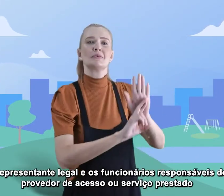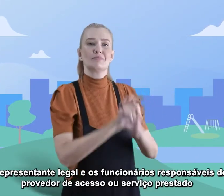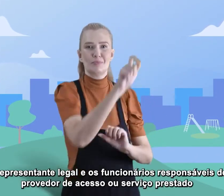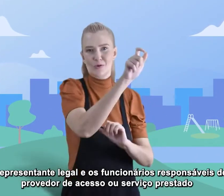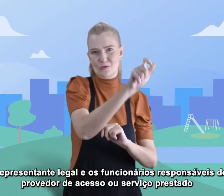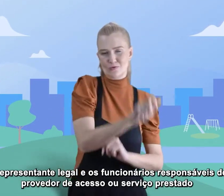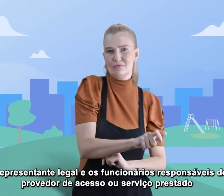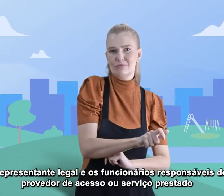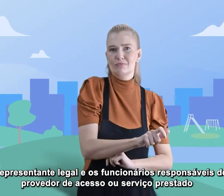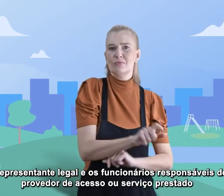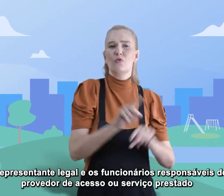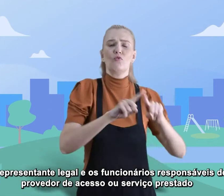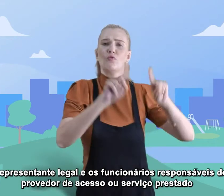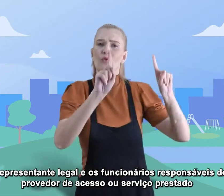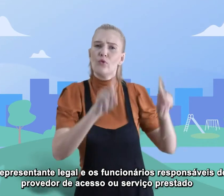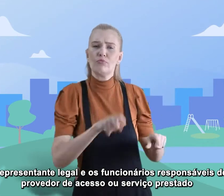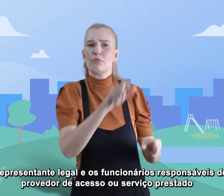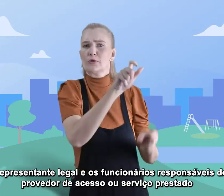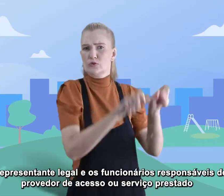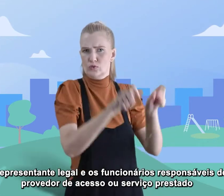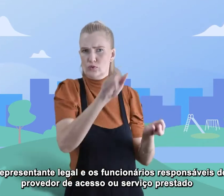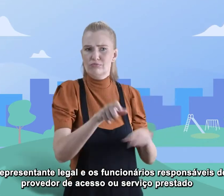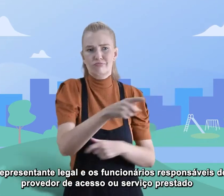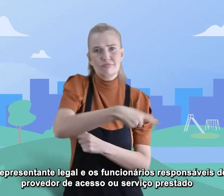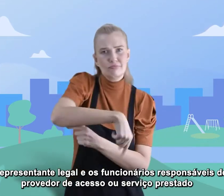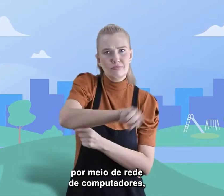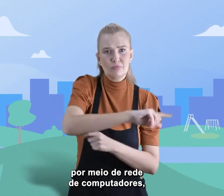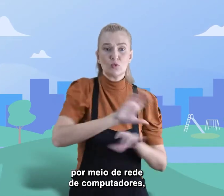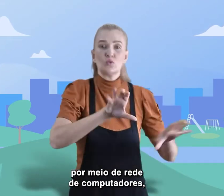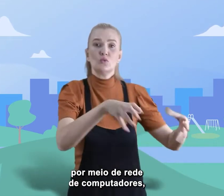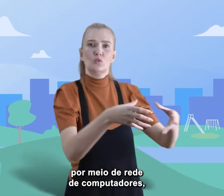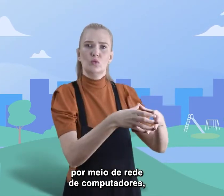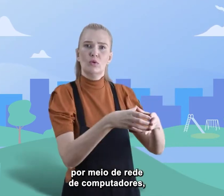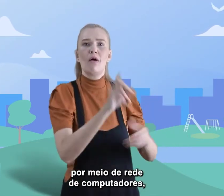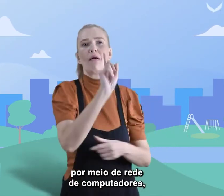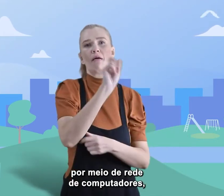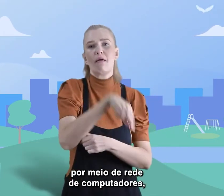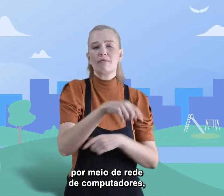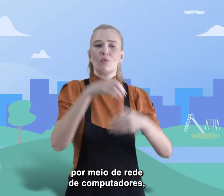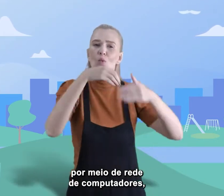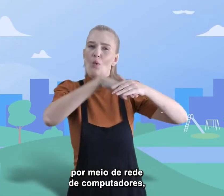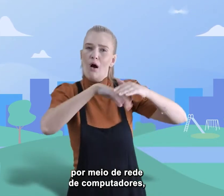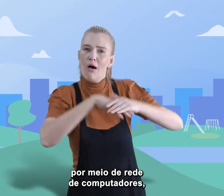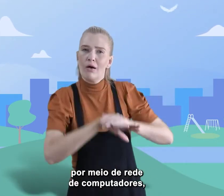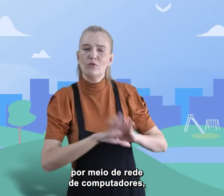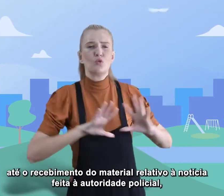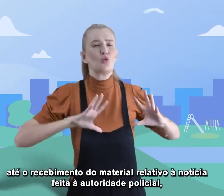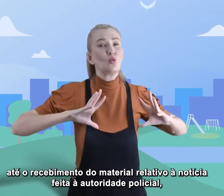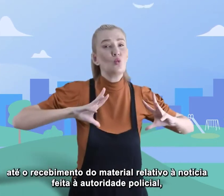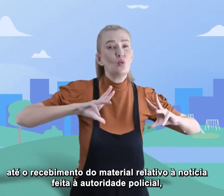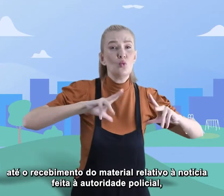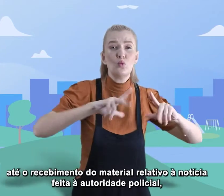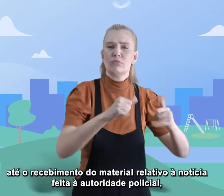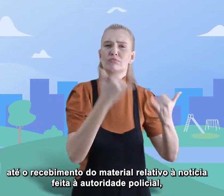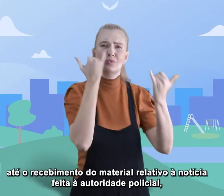provedor de acesso ou serviço prestado por meio de rede de computadores, até o recebimento do